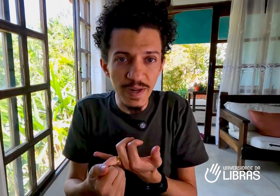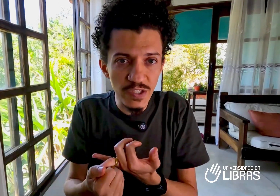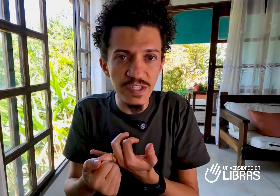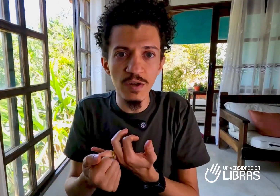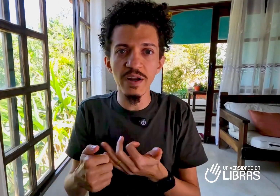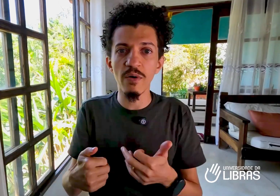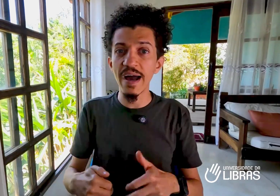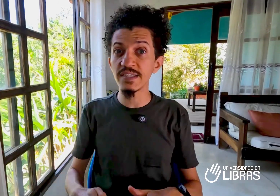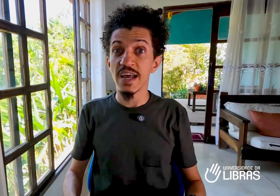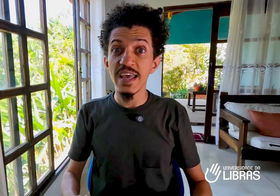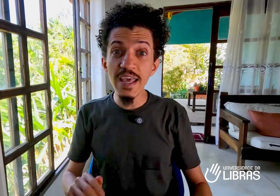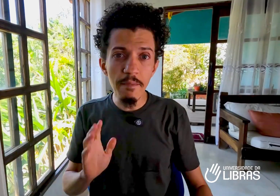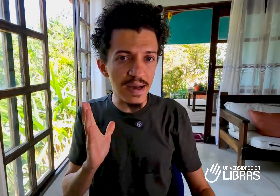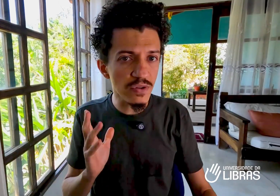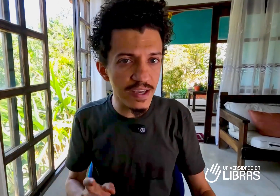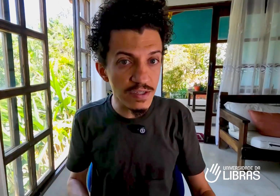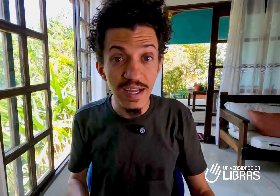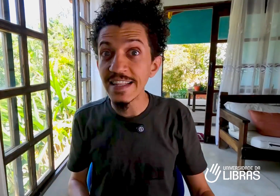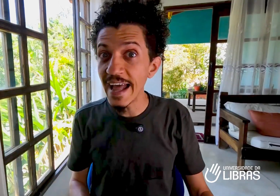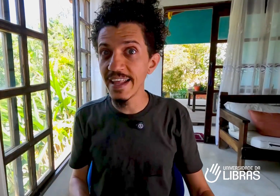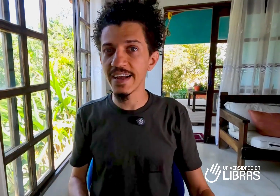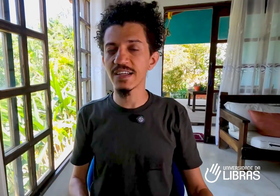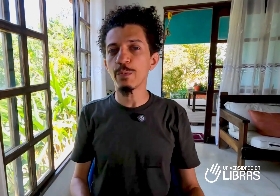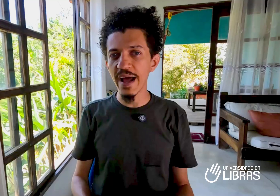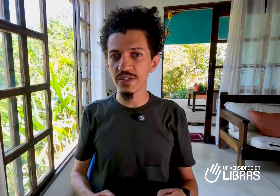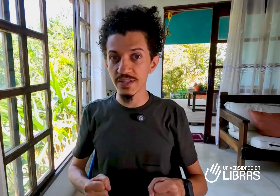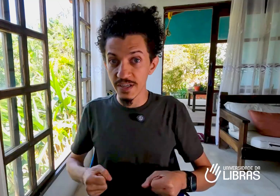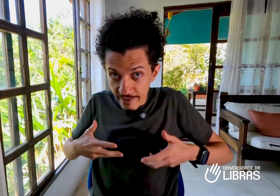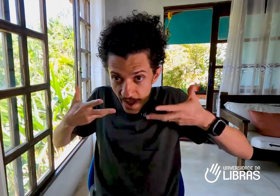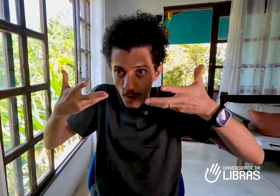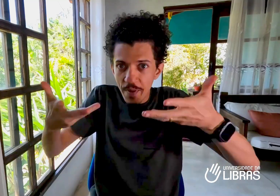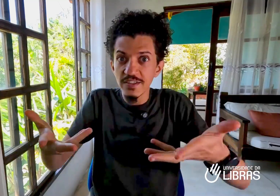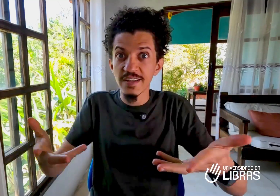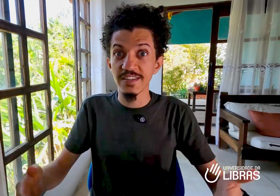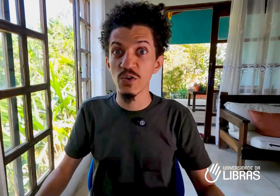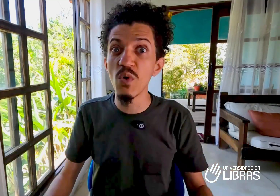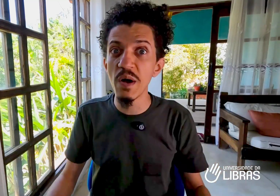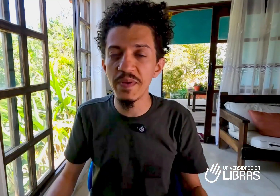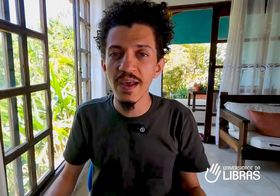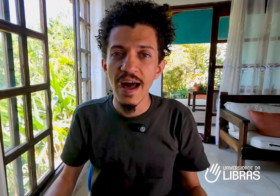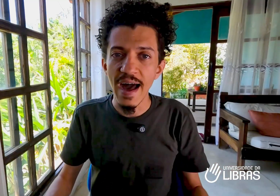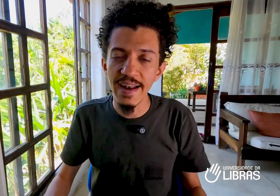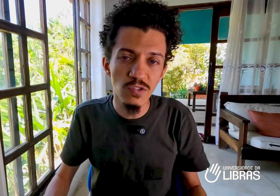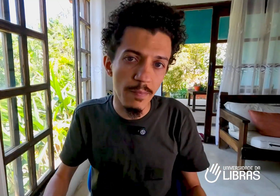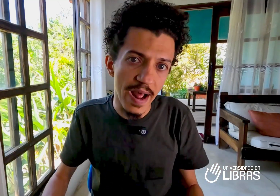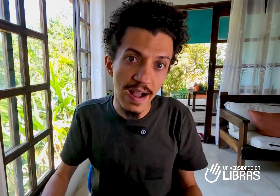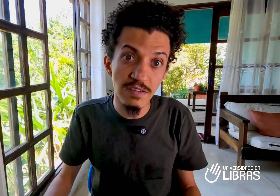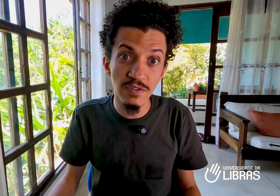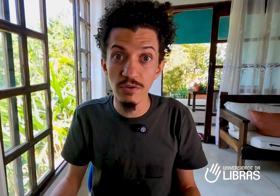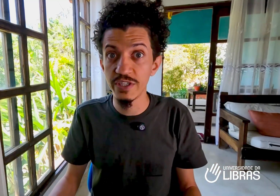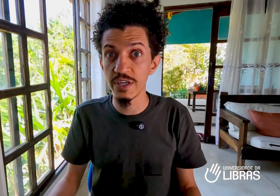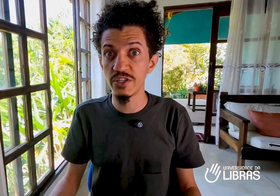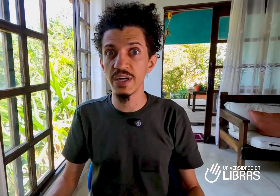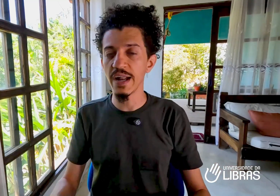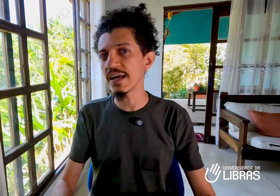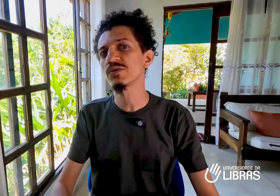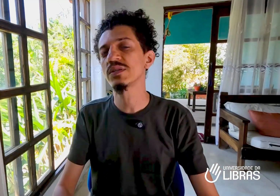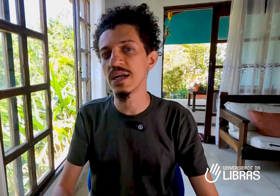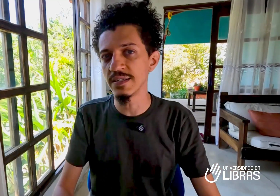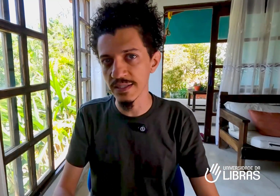expressões não manuais e, mais do que isso, técnicas práticas que vão realmente trazer um up aí na sua prática, no seu dia a dia, na sua sinalização